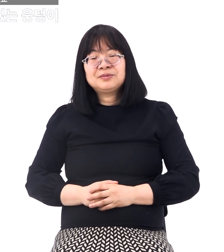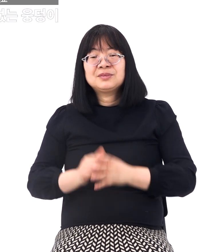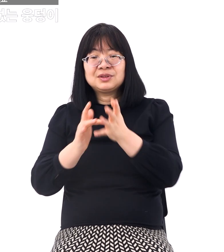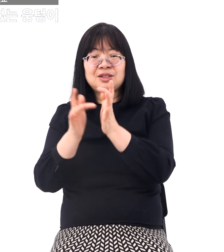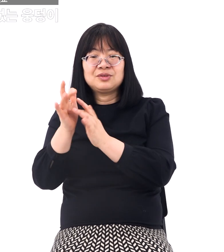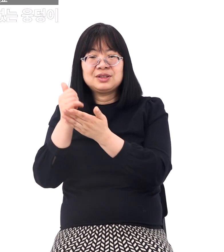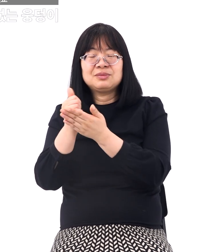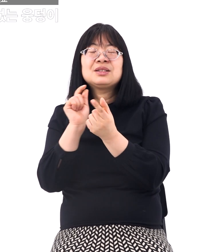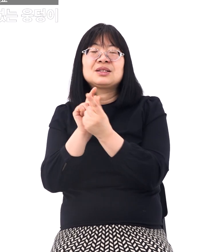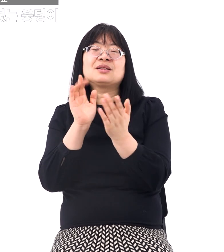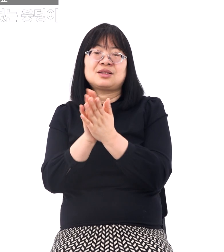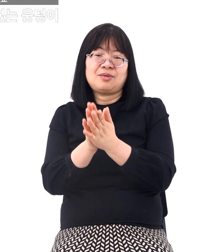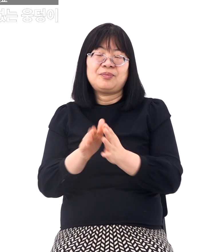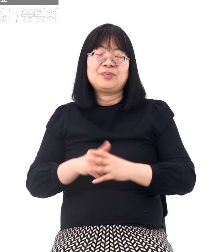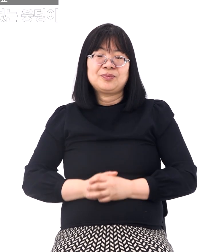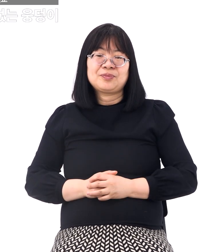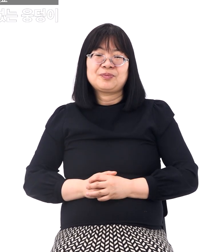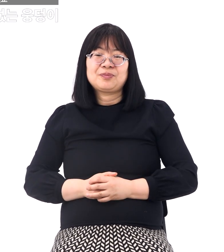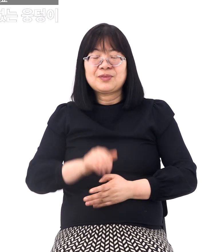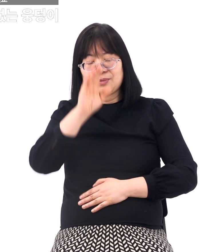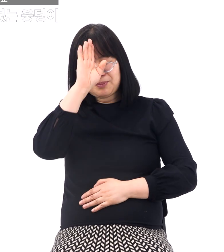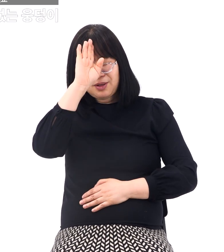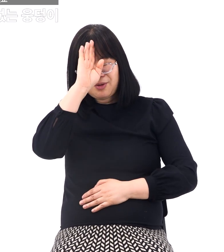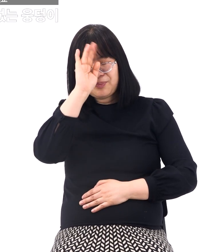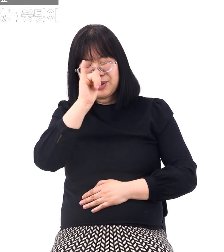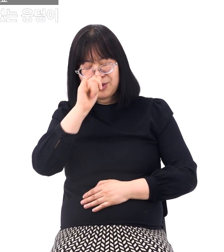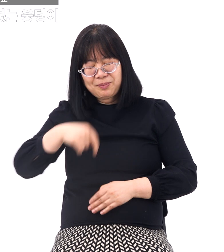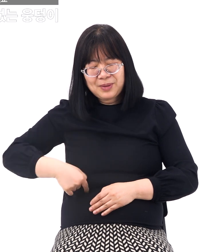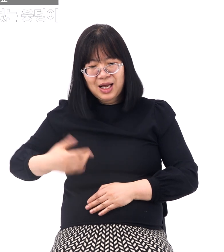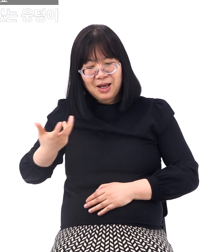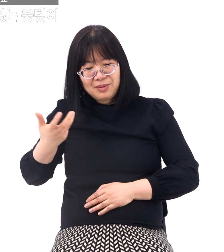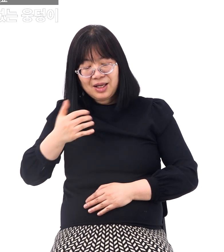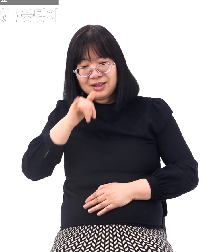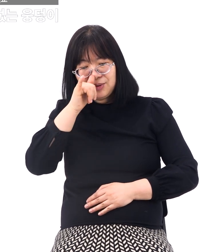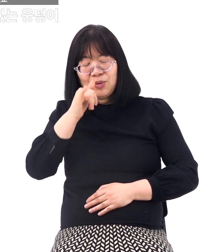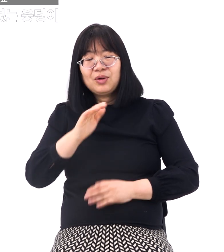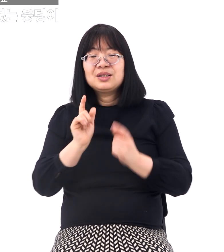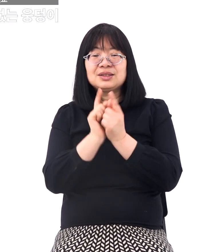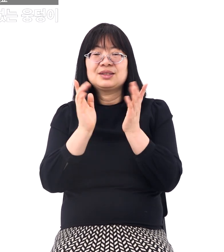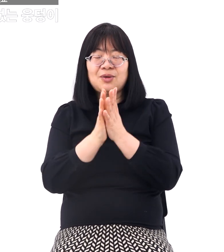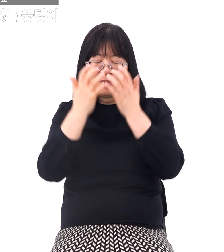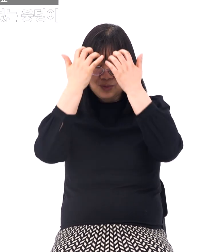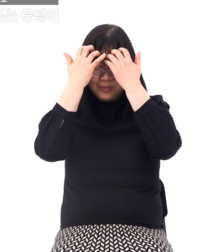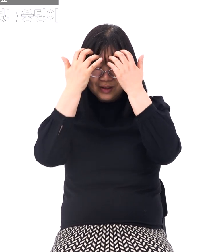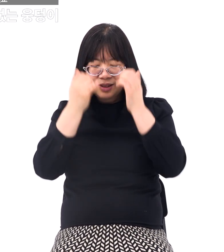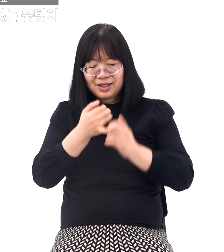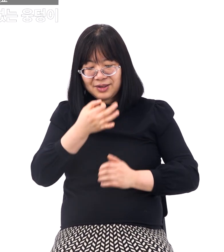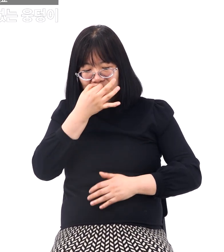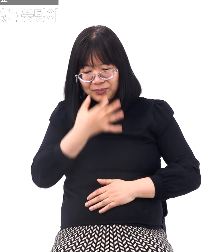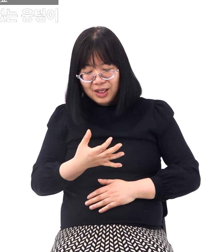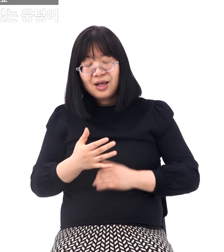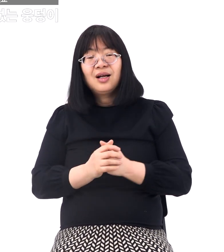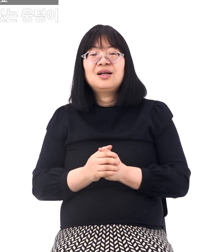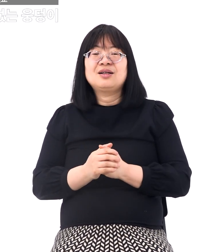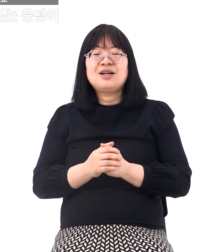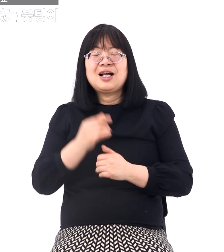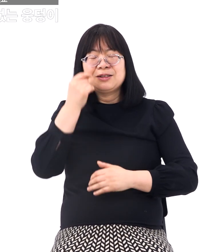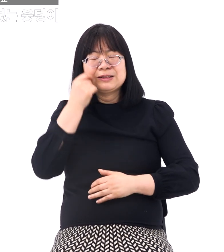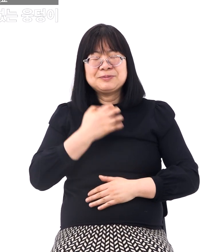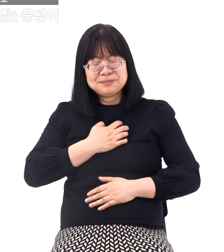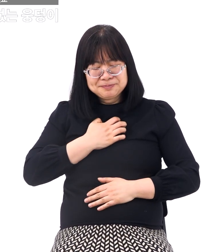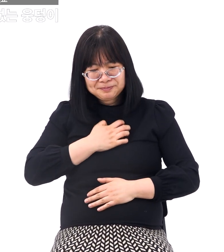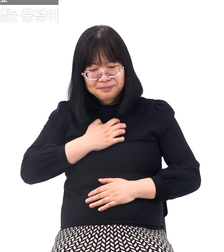그는 직접 아프시고 직접 힘드시고 직접